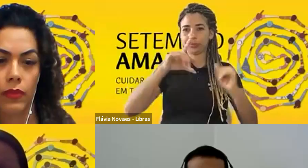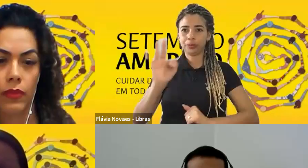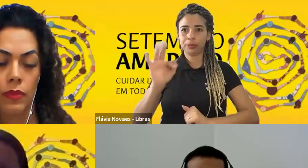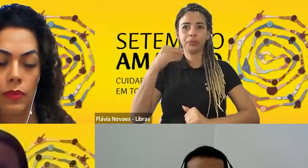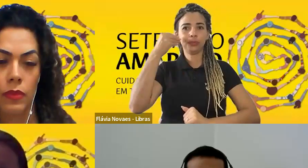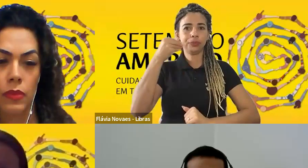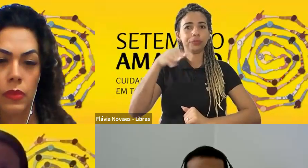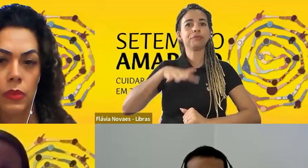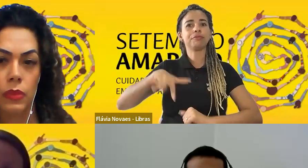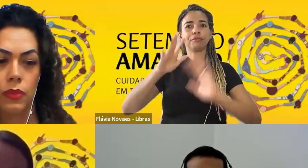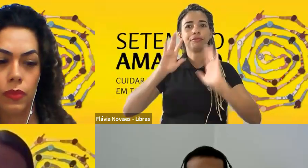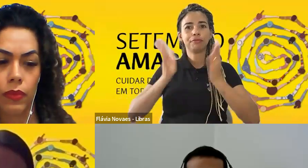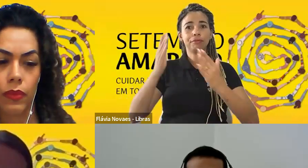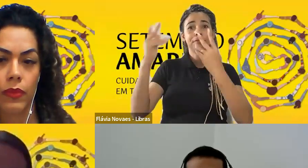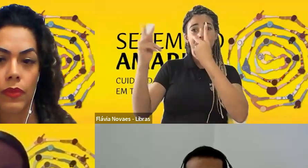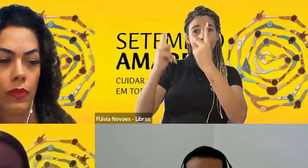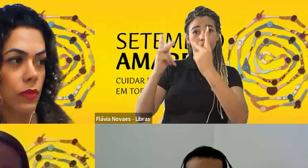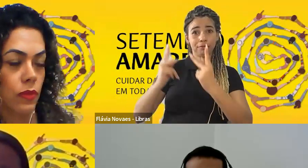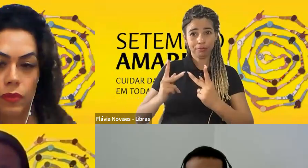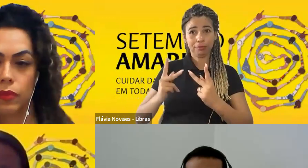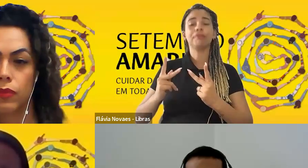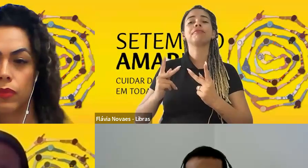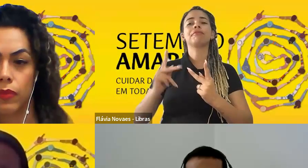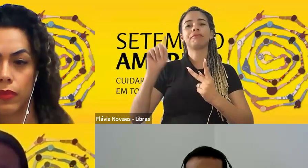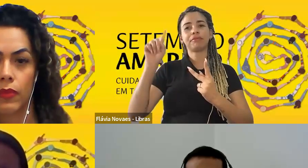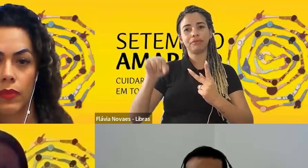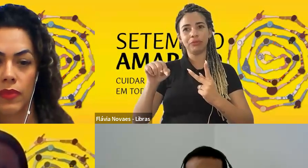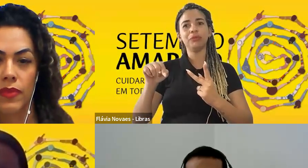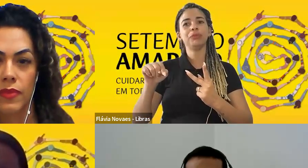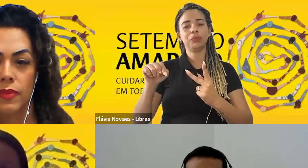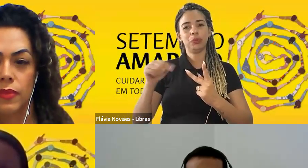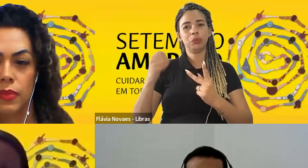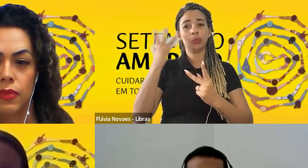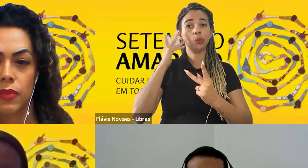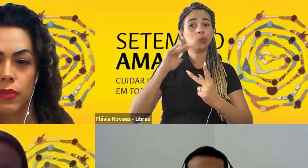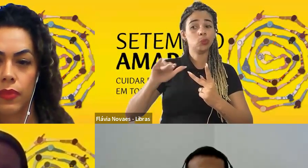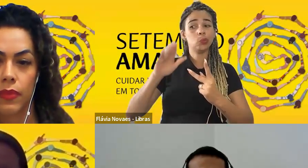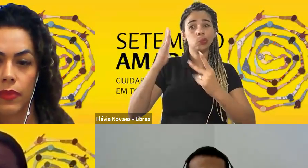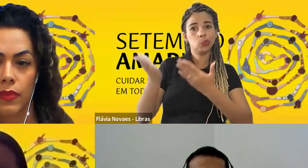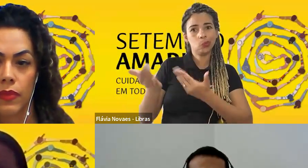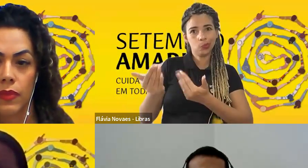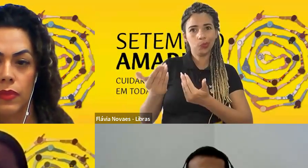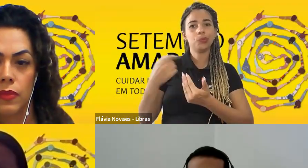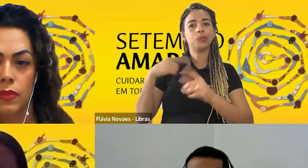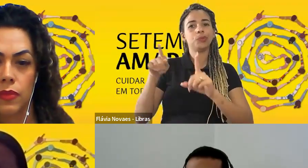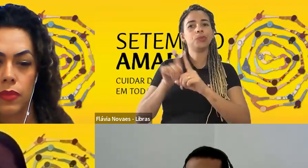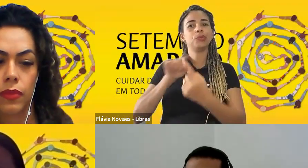área de psiquiatria, ênfase, né, na psiquiatria da infância e da adolescência, e é especialista em